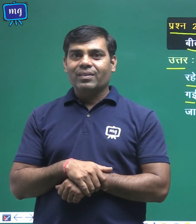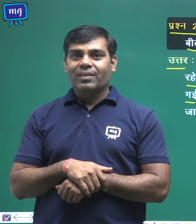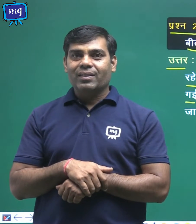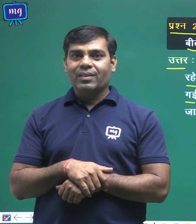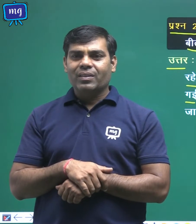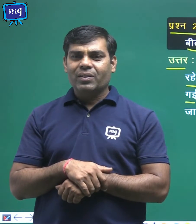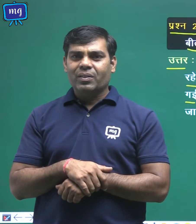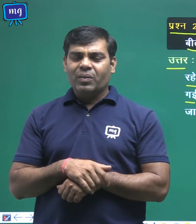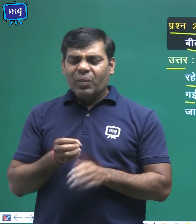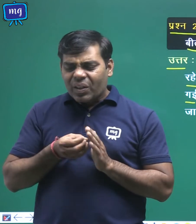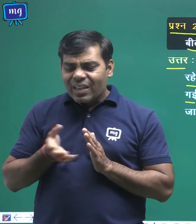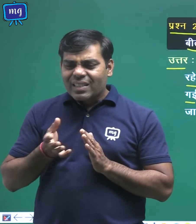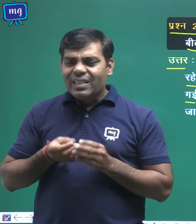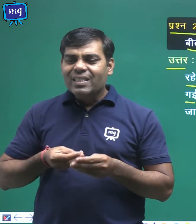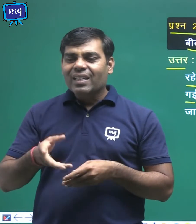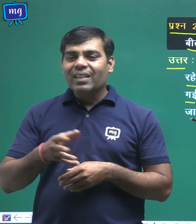आसानी से